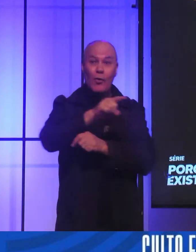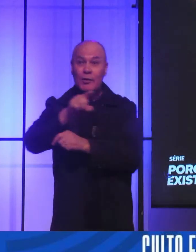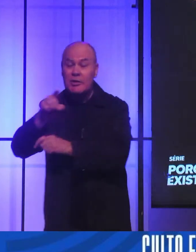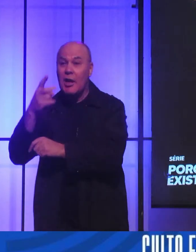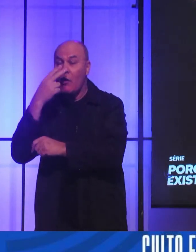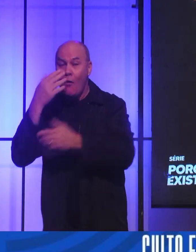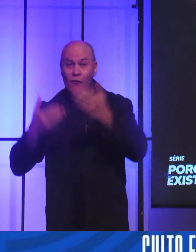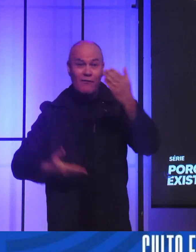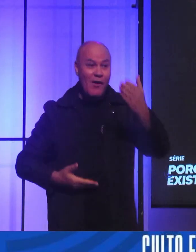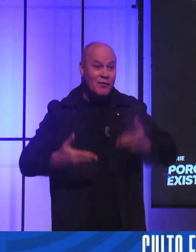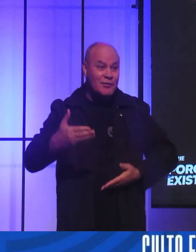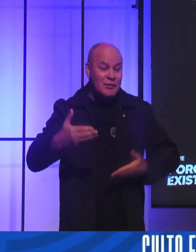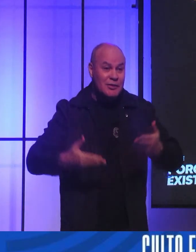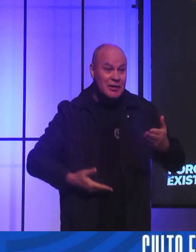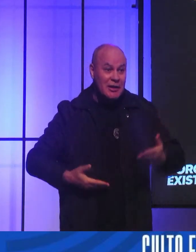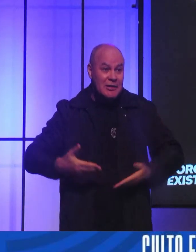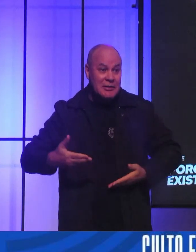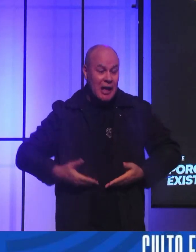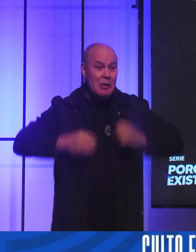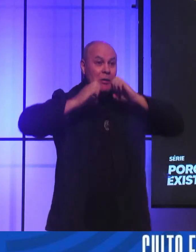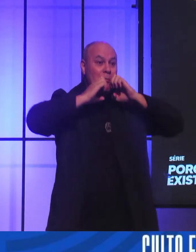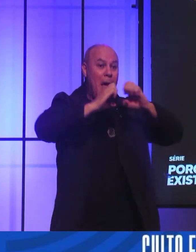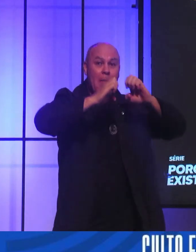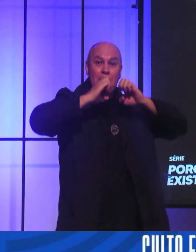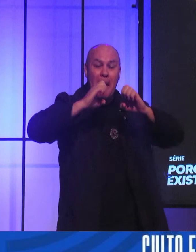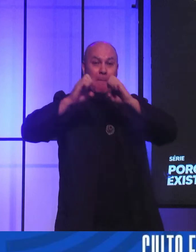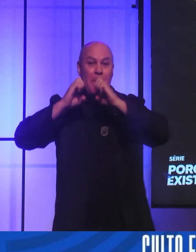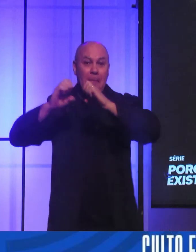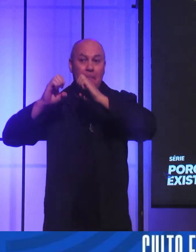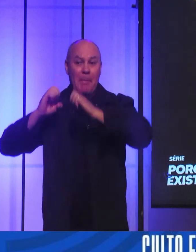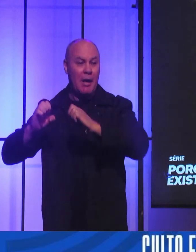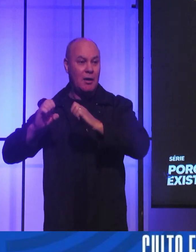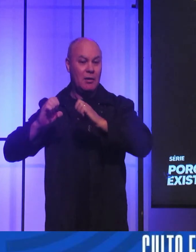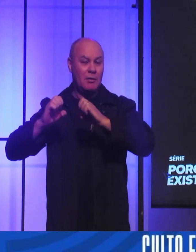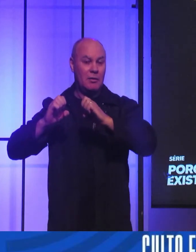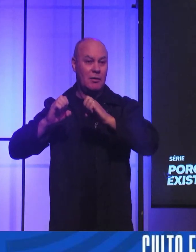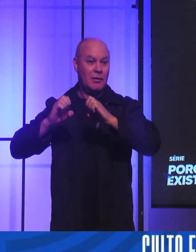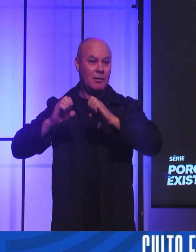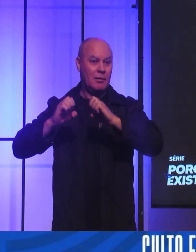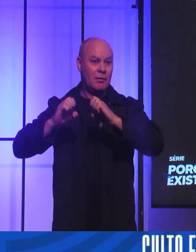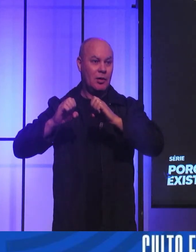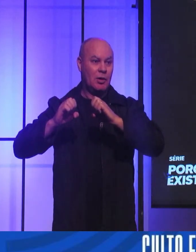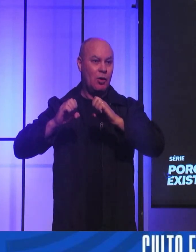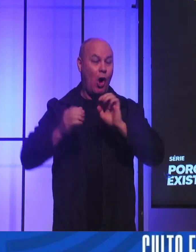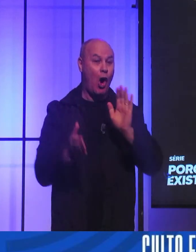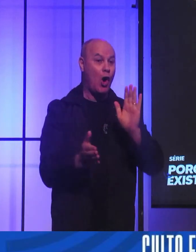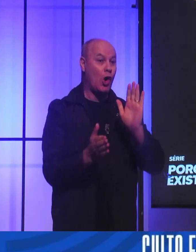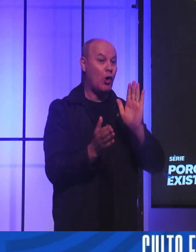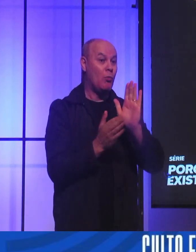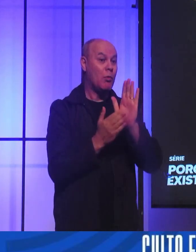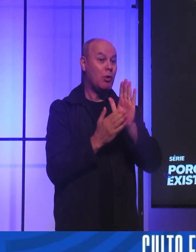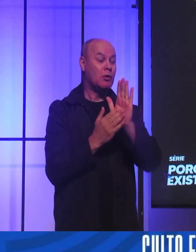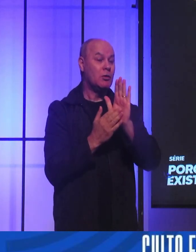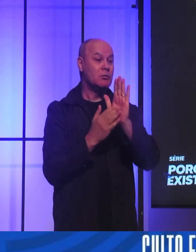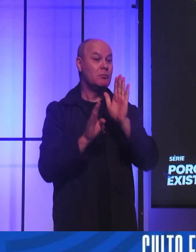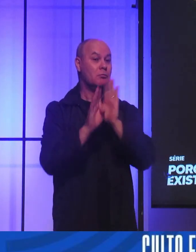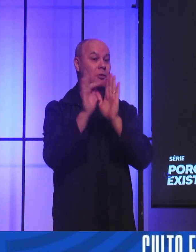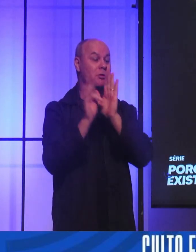Deus. Por isso, o propósito nosso como igreja é alcançar pessoas com o